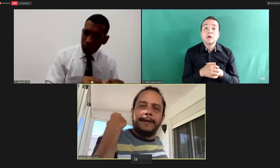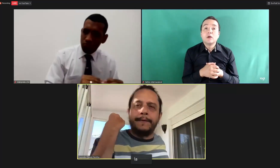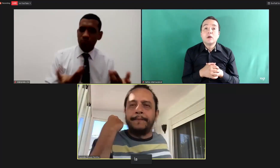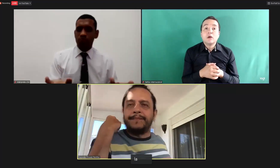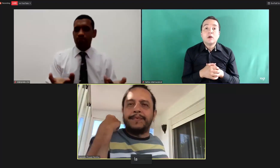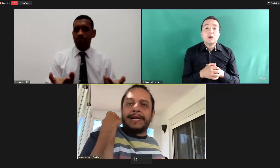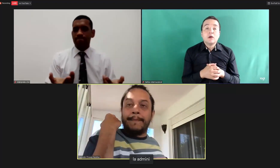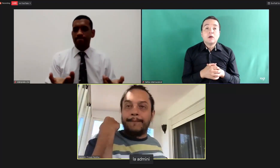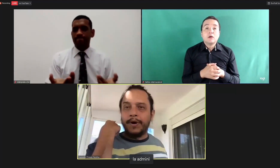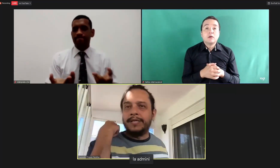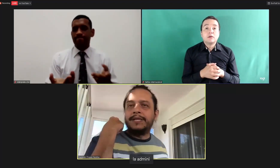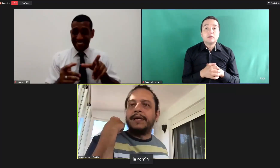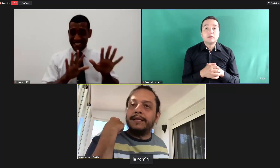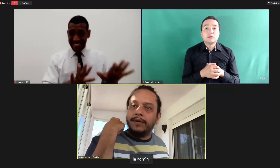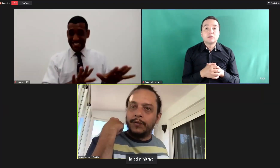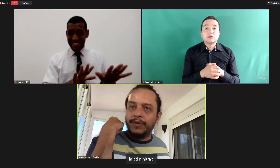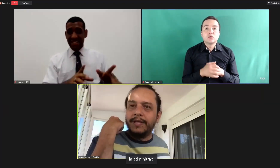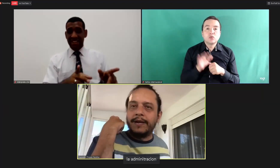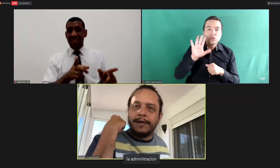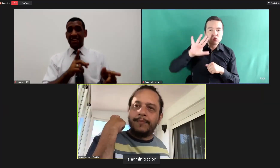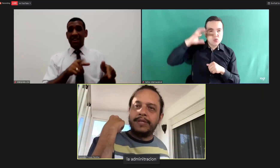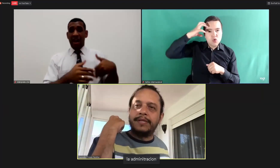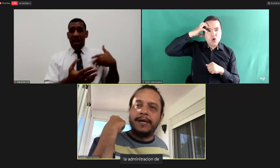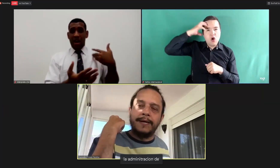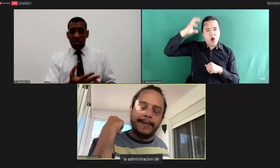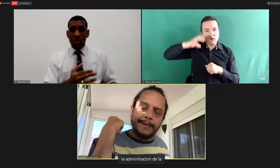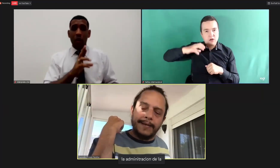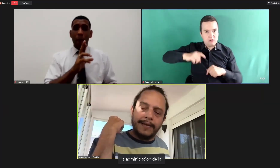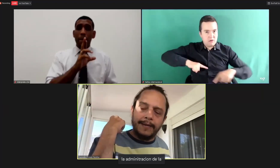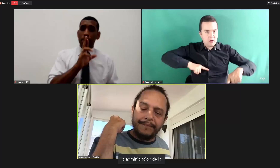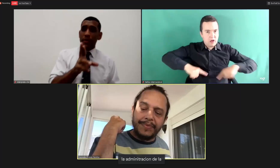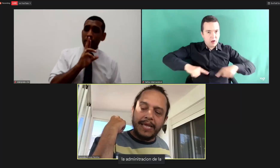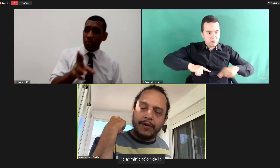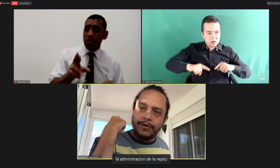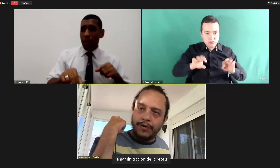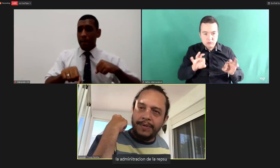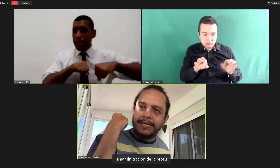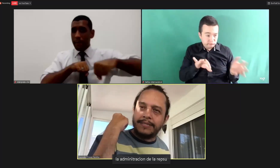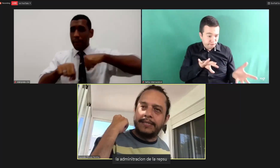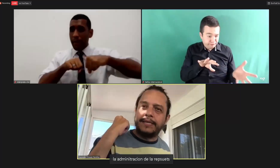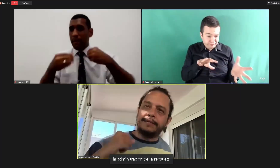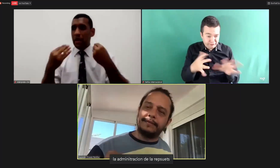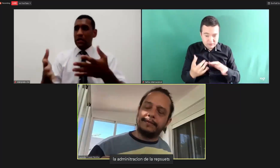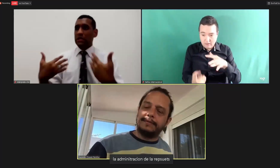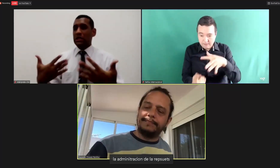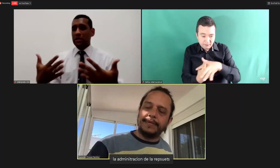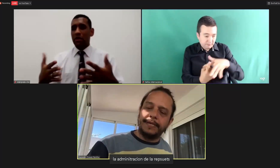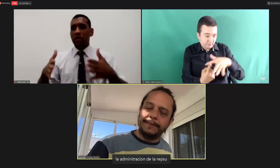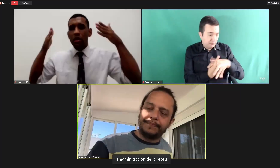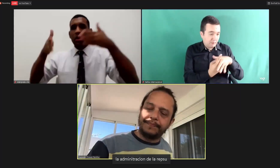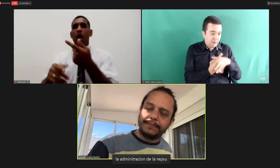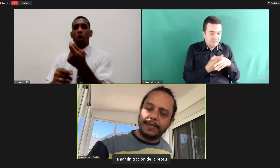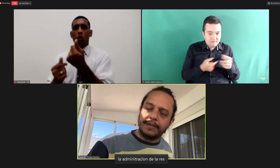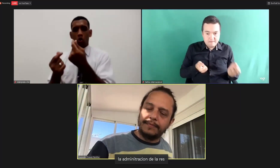de la respuesta, incluida la respuesta económica, se están,